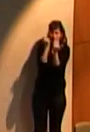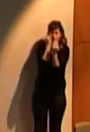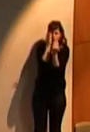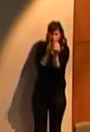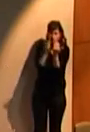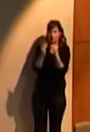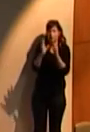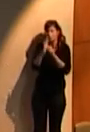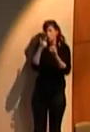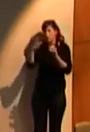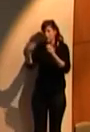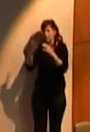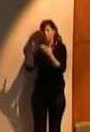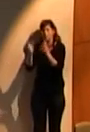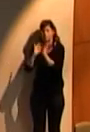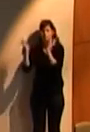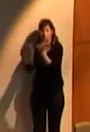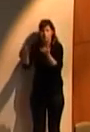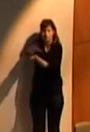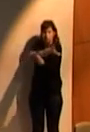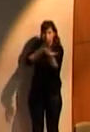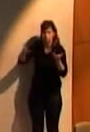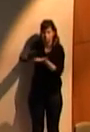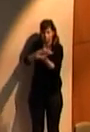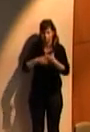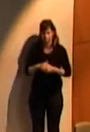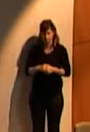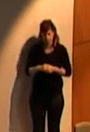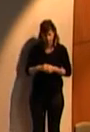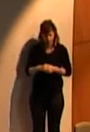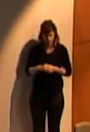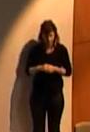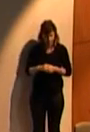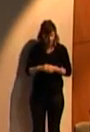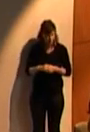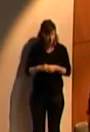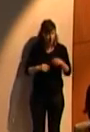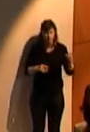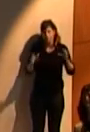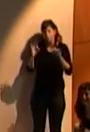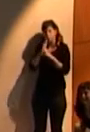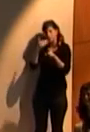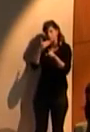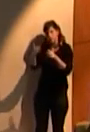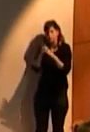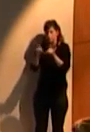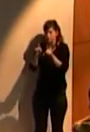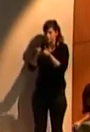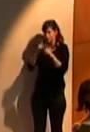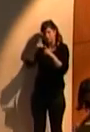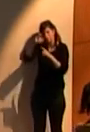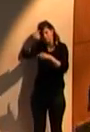table ronde, d'échange avec l'ensemble des participants. Voilà. Qu'on remercie d'être venus en nombre ce